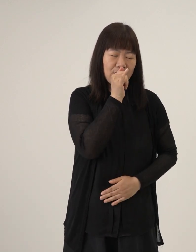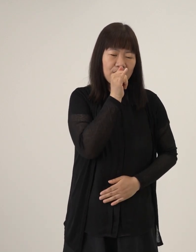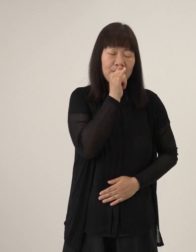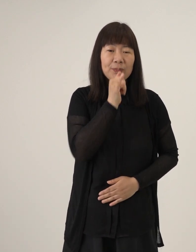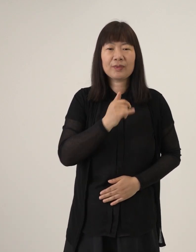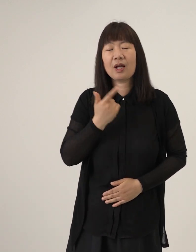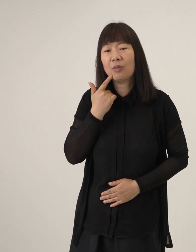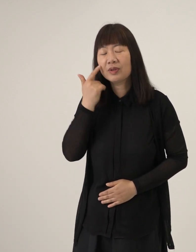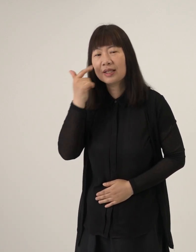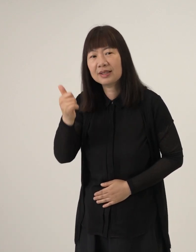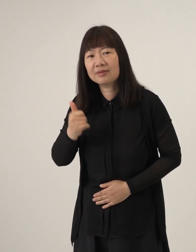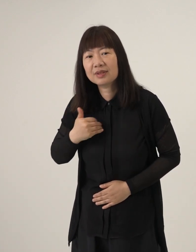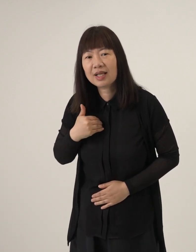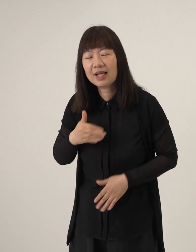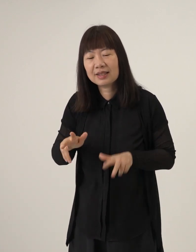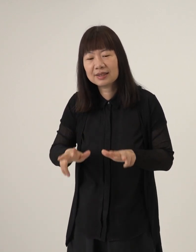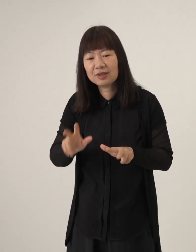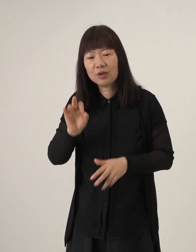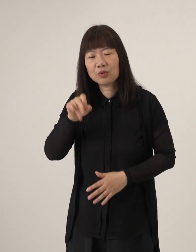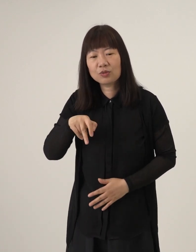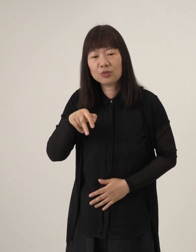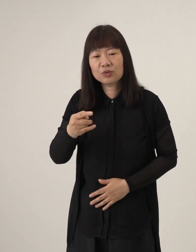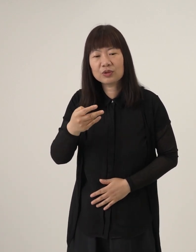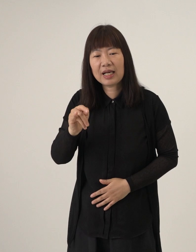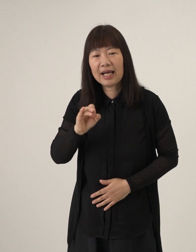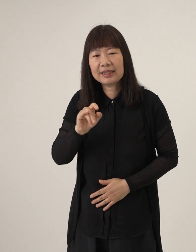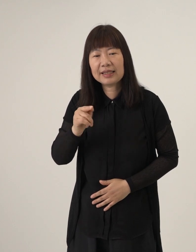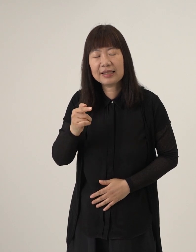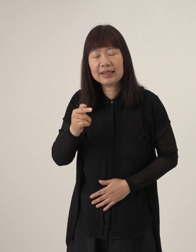제가 우크라이나에서 지금 사역하다가 왔는데